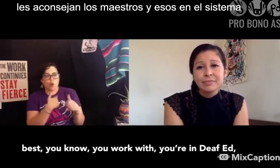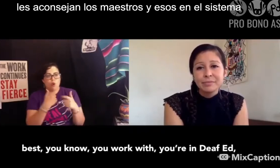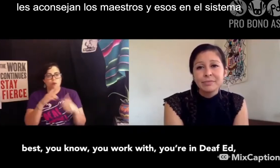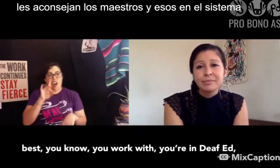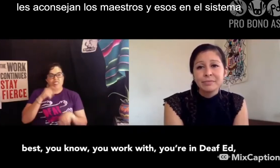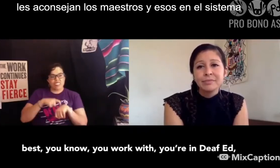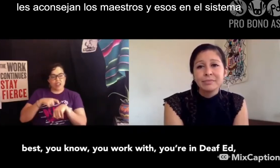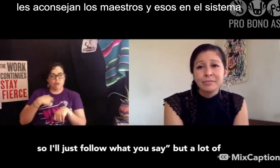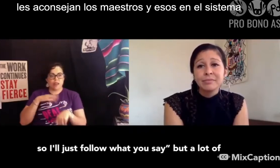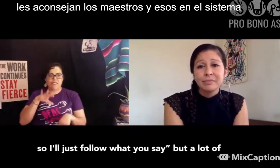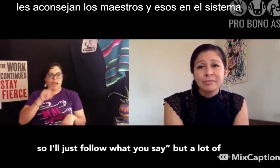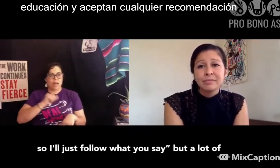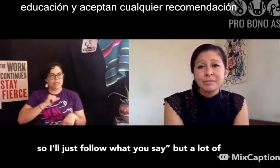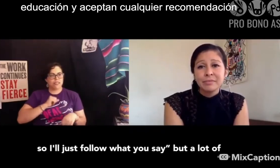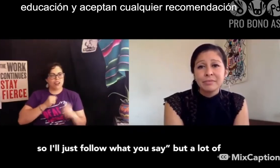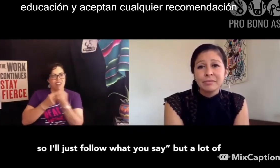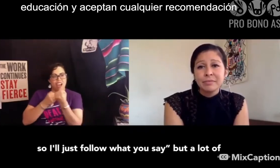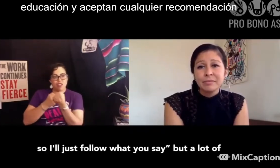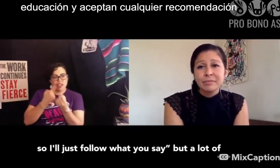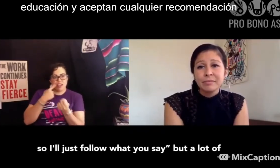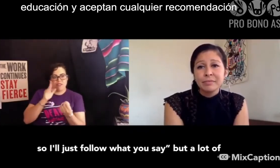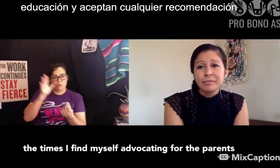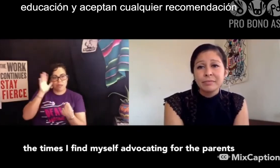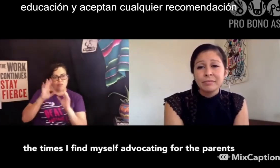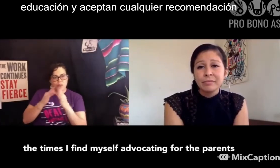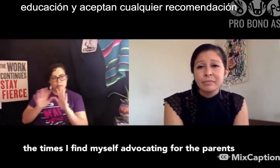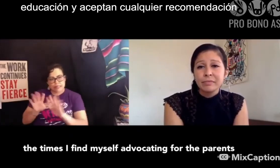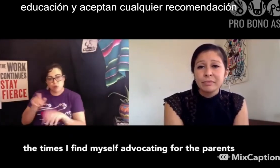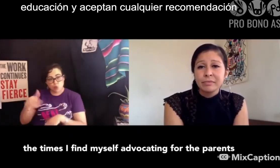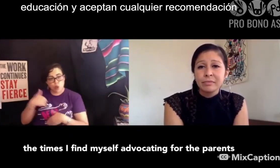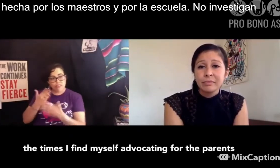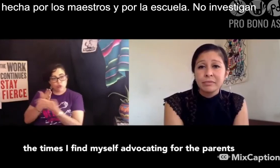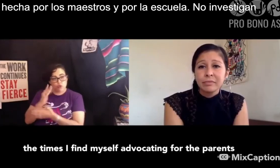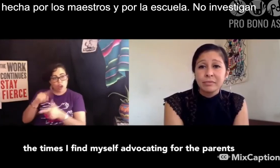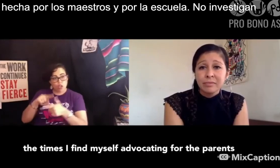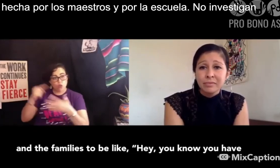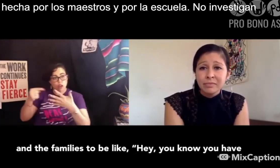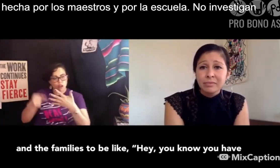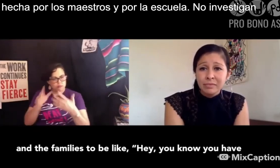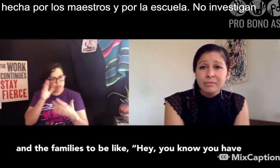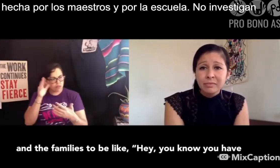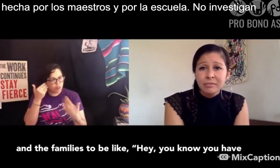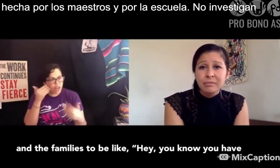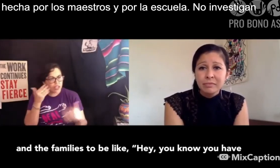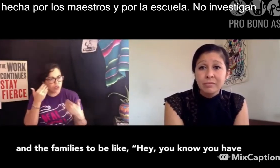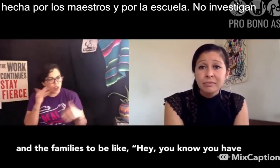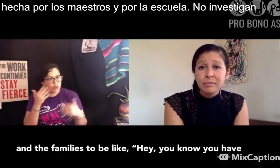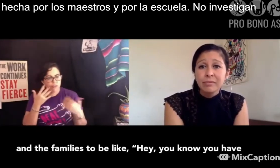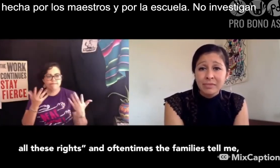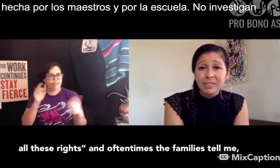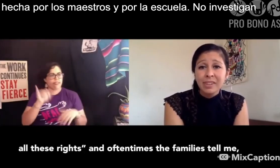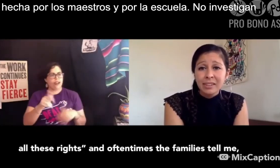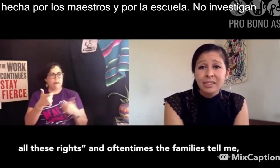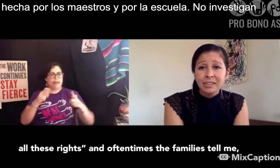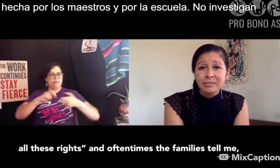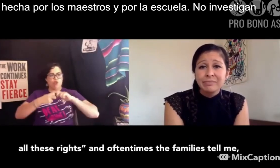maestros y esos en el sistema de educación. Y aceptan cualquier recomendación hecha por los maestros y